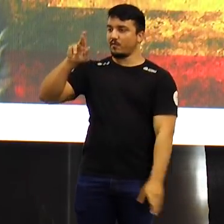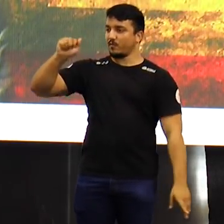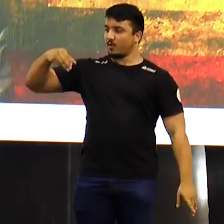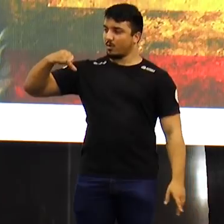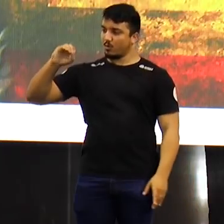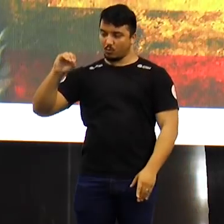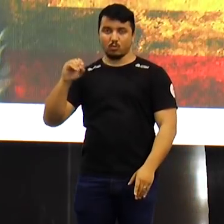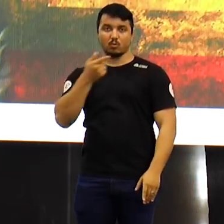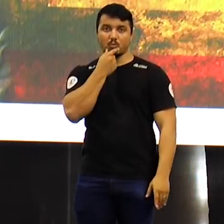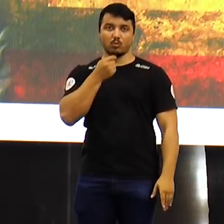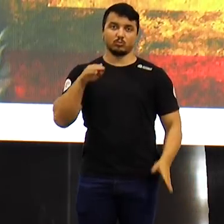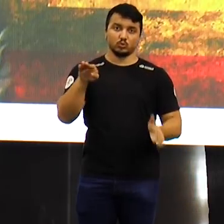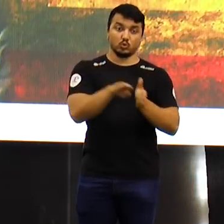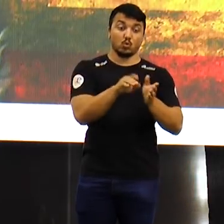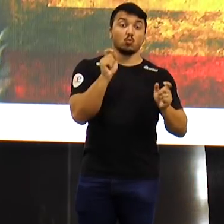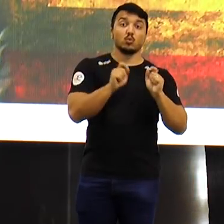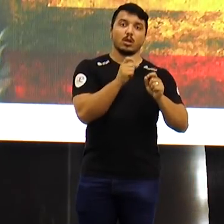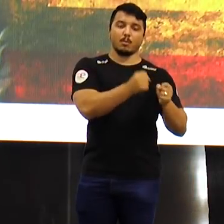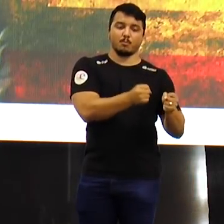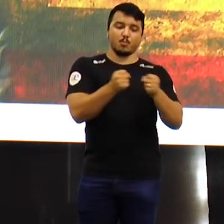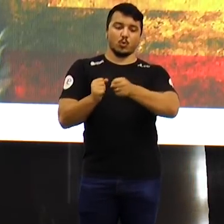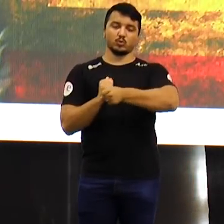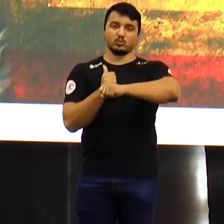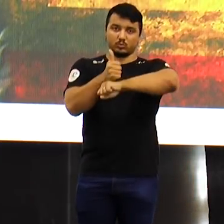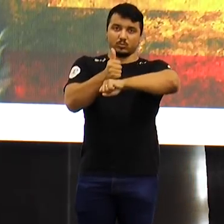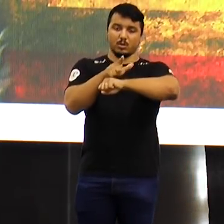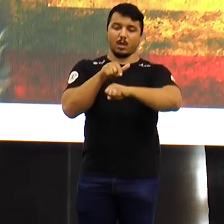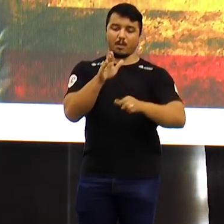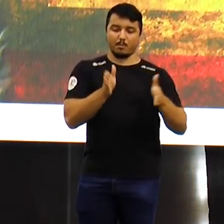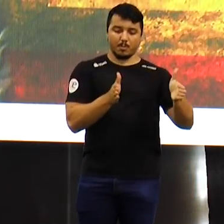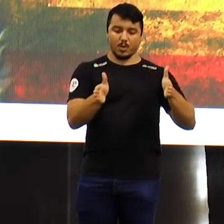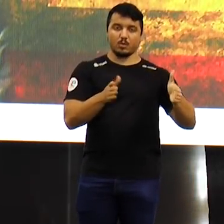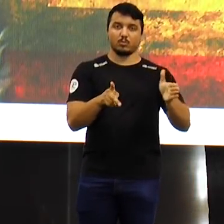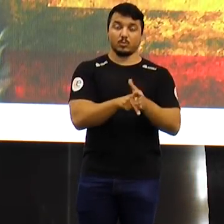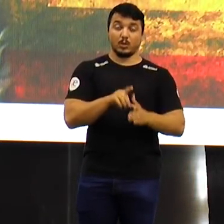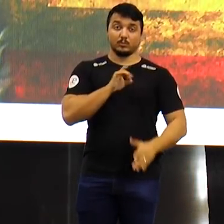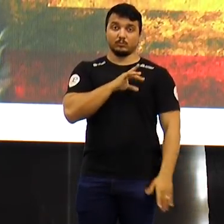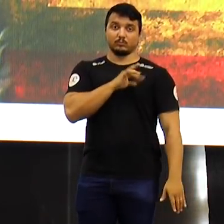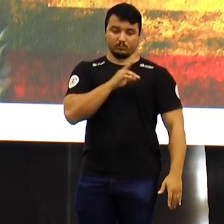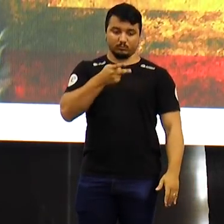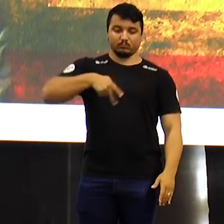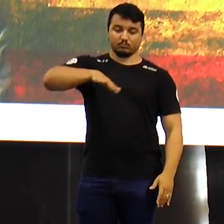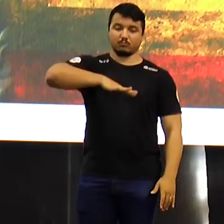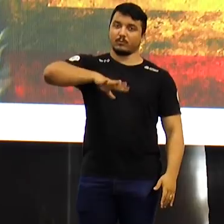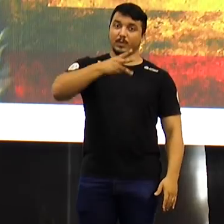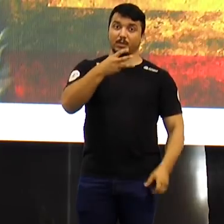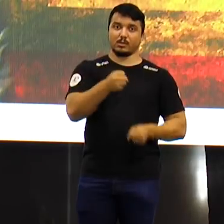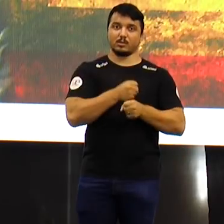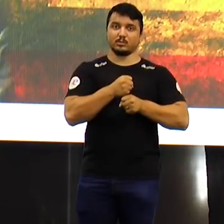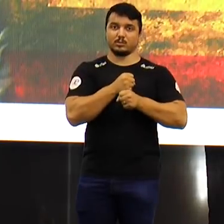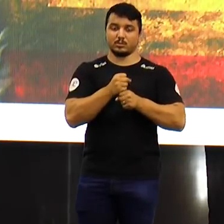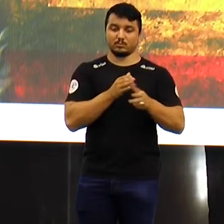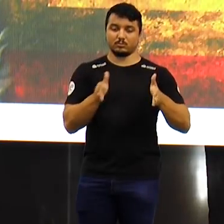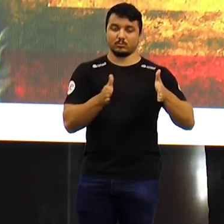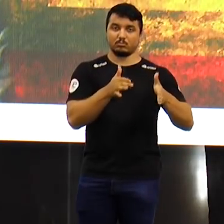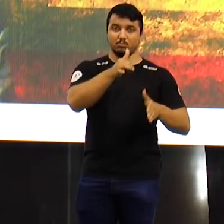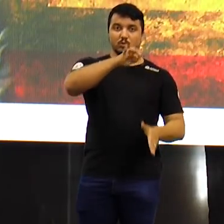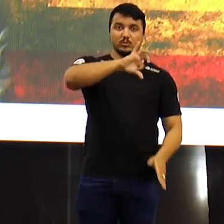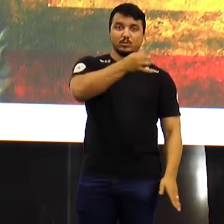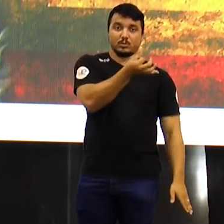fascista, no poder. Envolveu exatamente um período de terror de guerra civil, mas